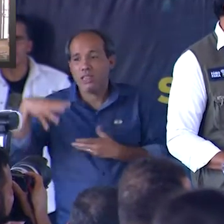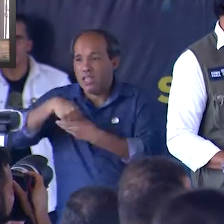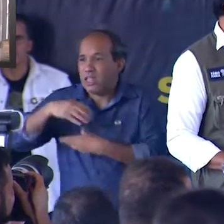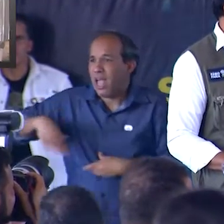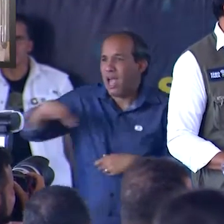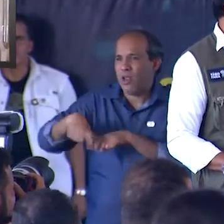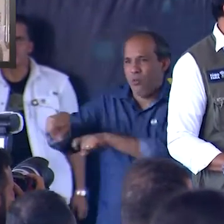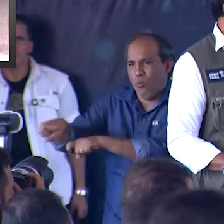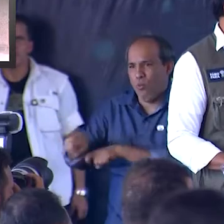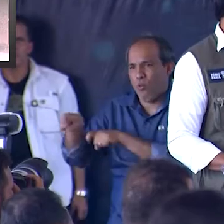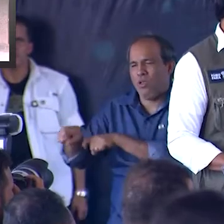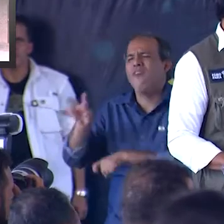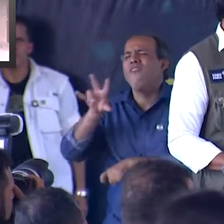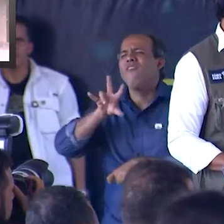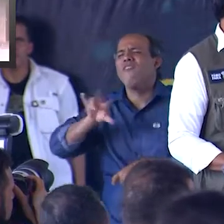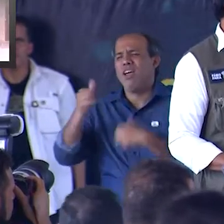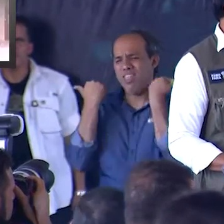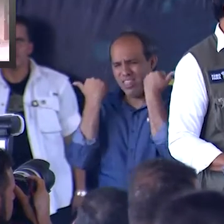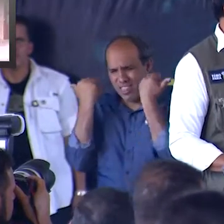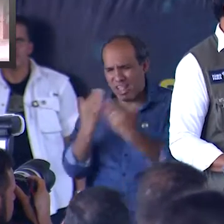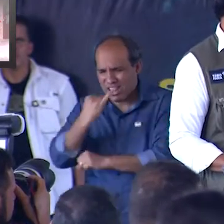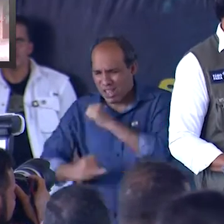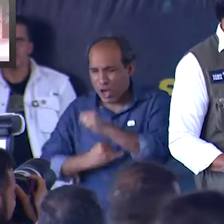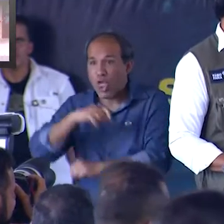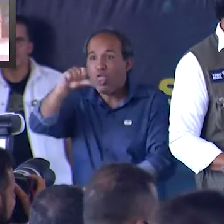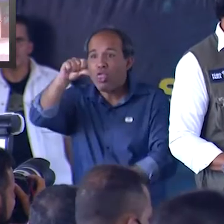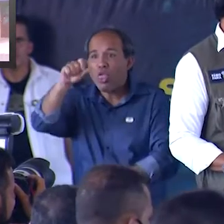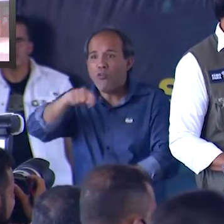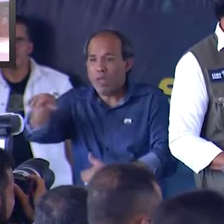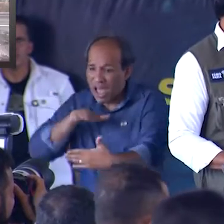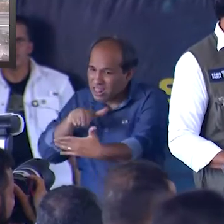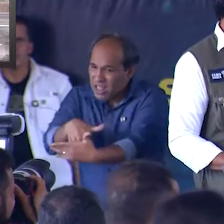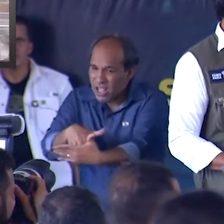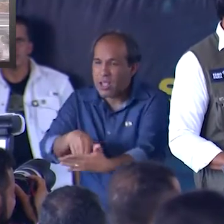rurais. E nós vamos levar a internet em 9 meses,